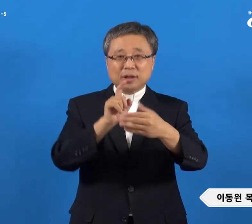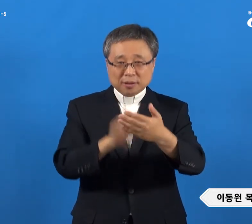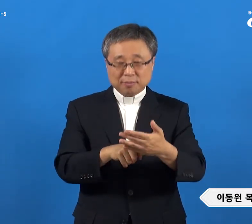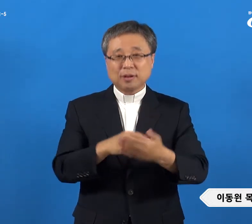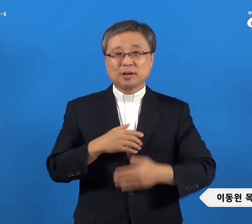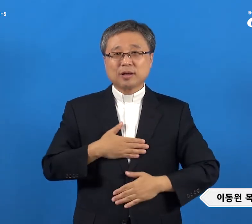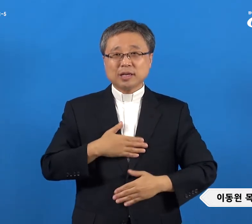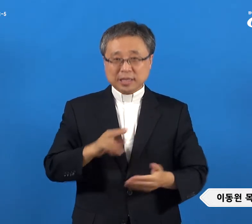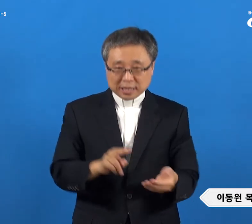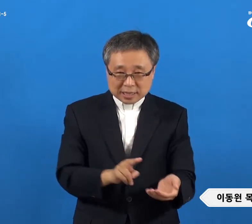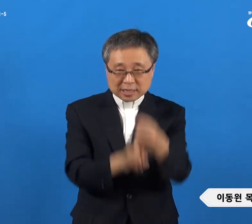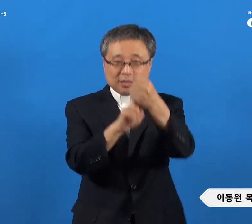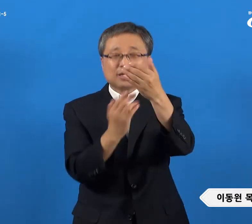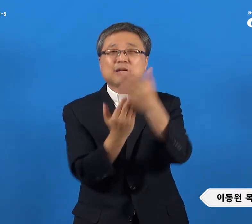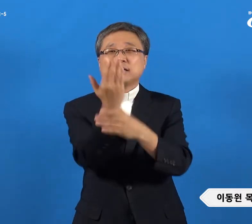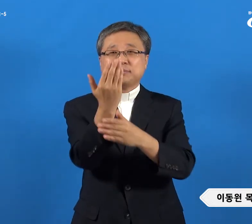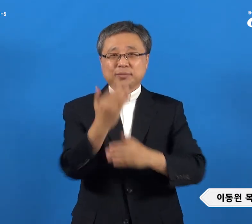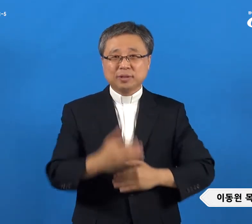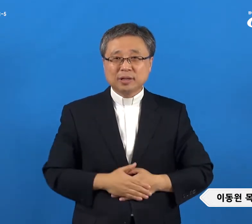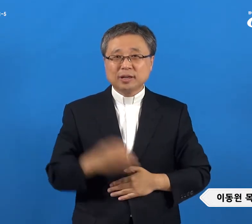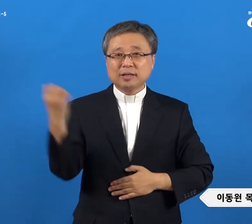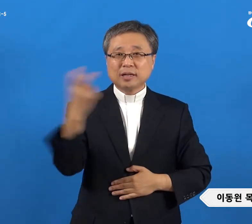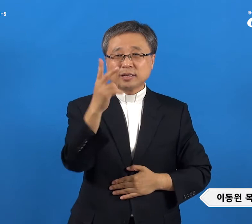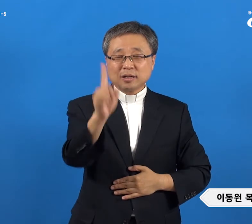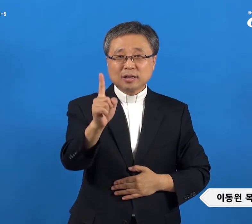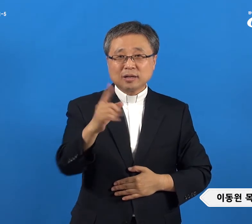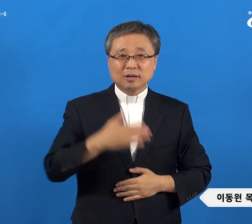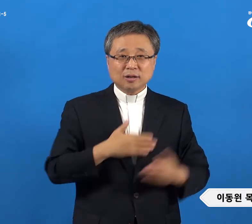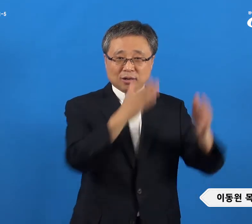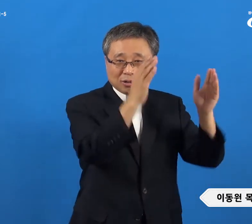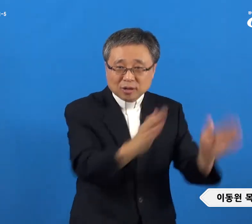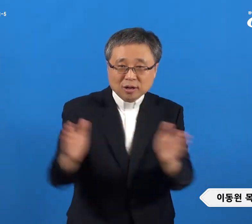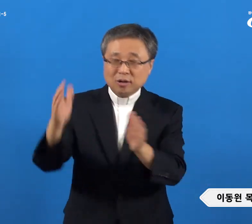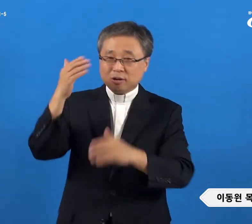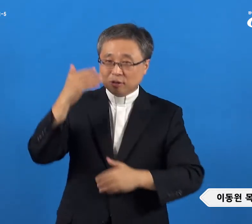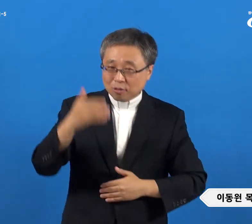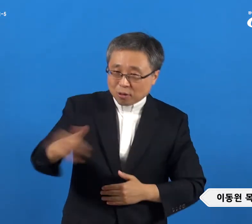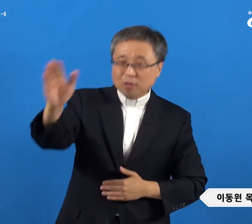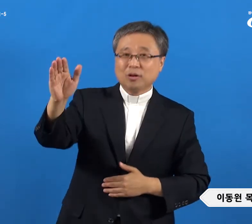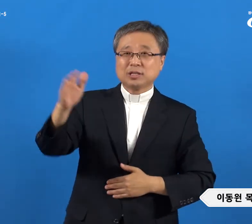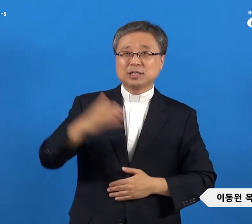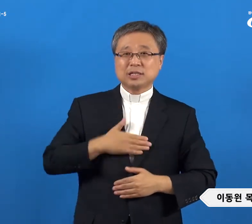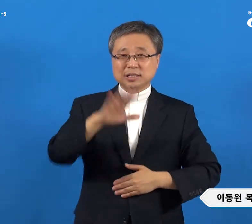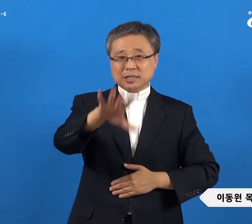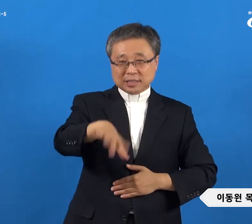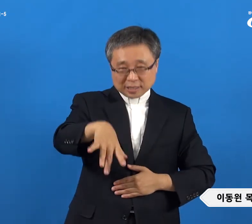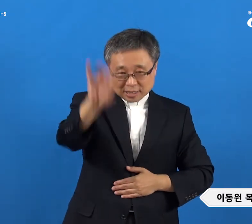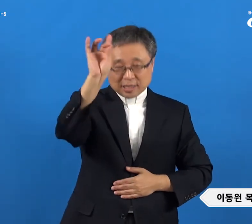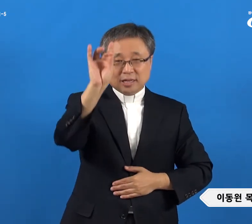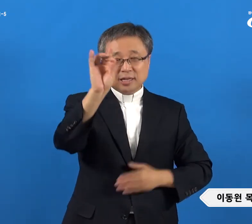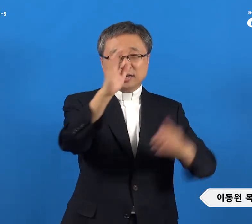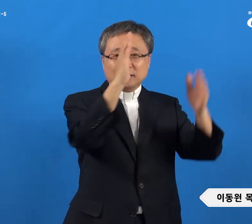속에 기적이 일어나는 거예요. 다시 한번 ready, go 한번 다 같이 시작 한번